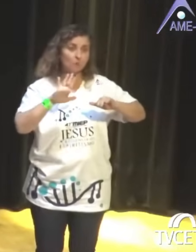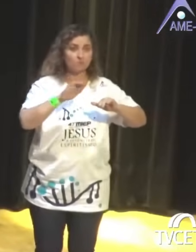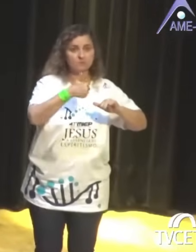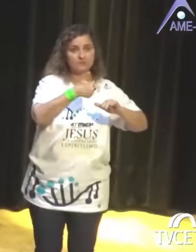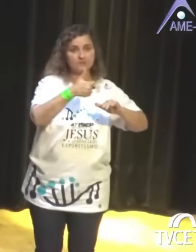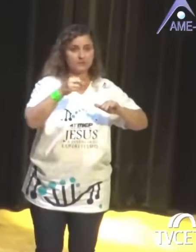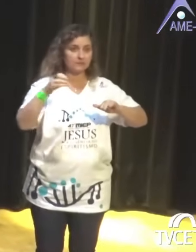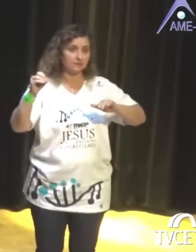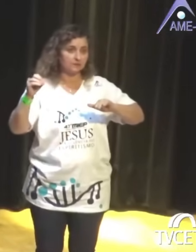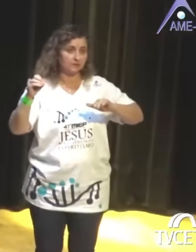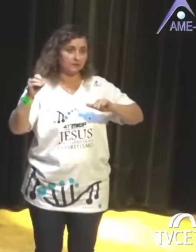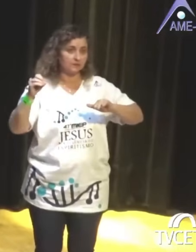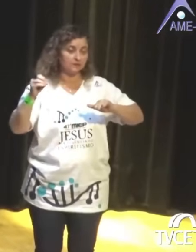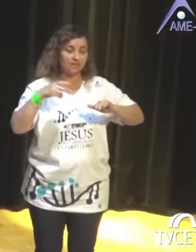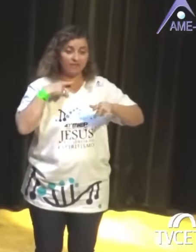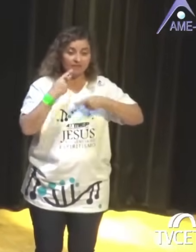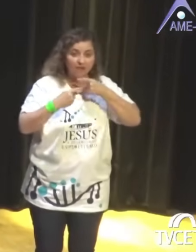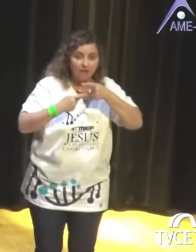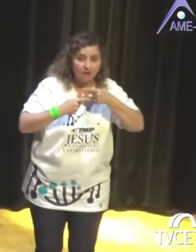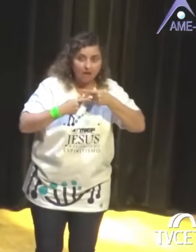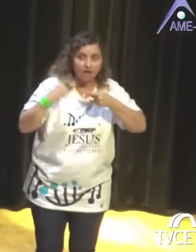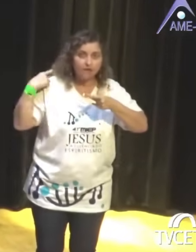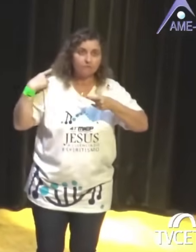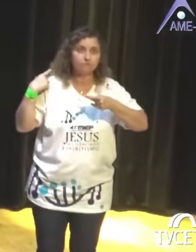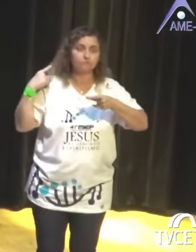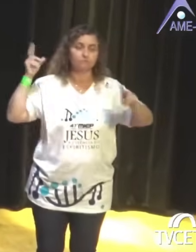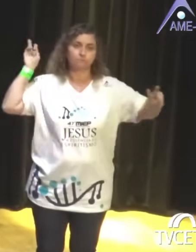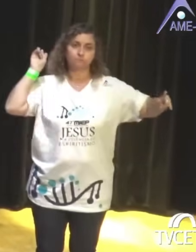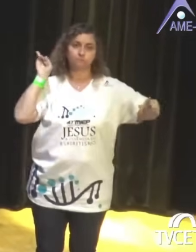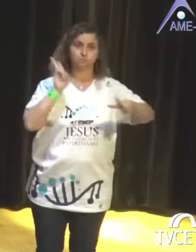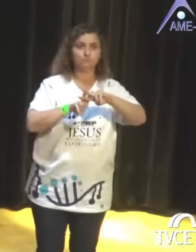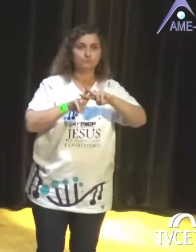atrás eu seria queimado vivo agora eu seria preso